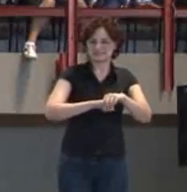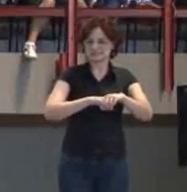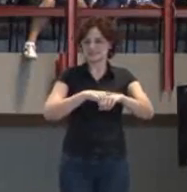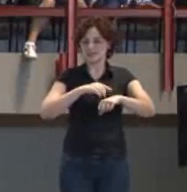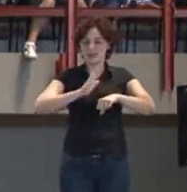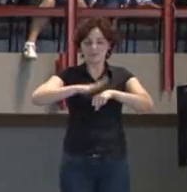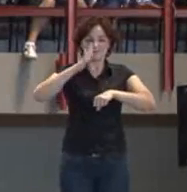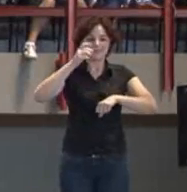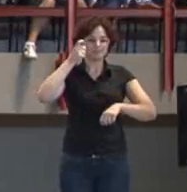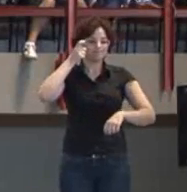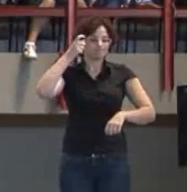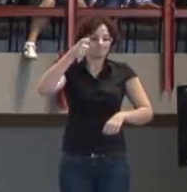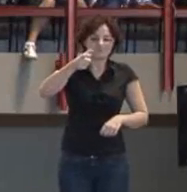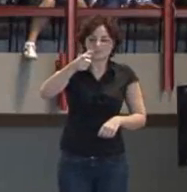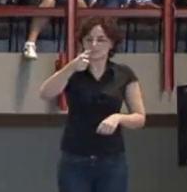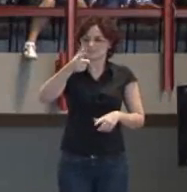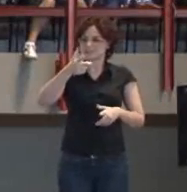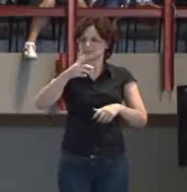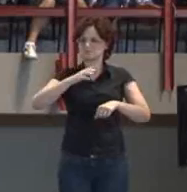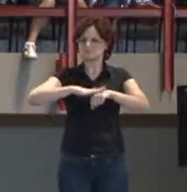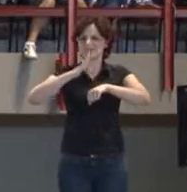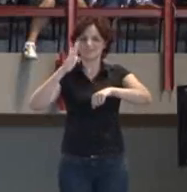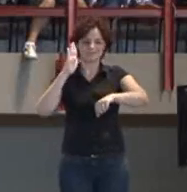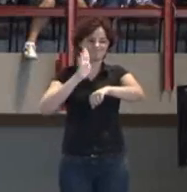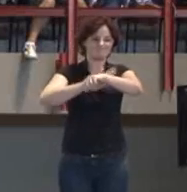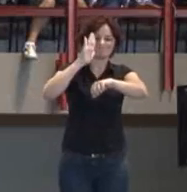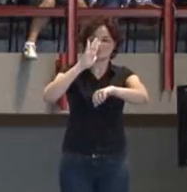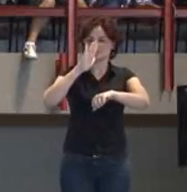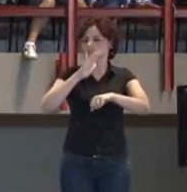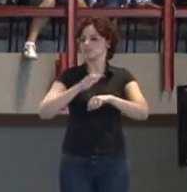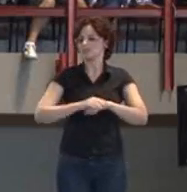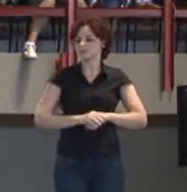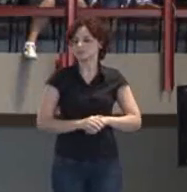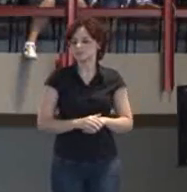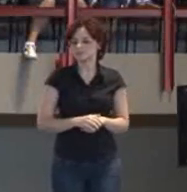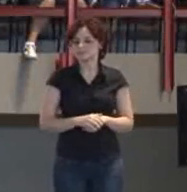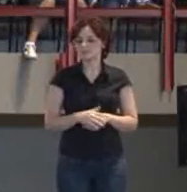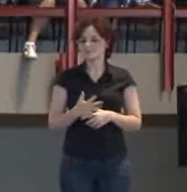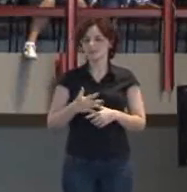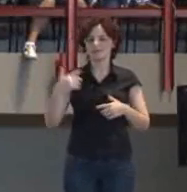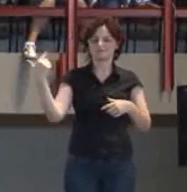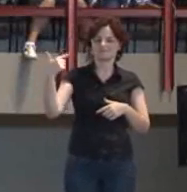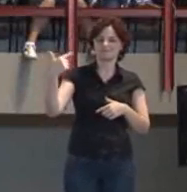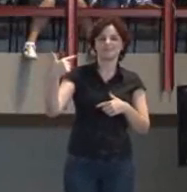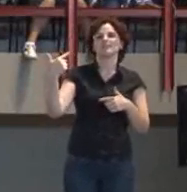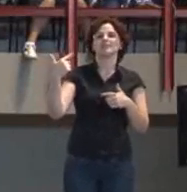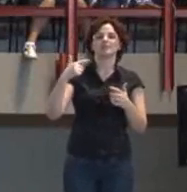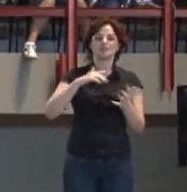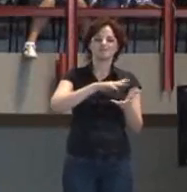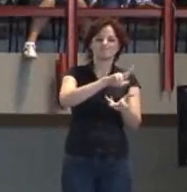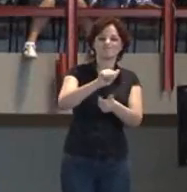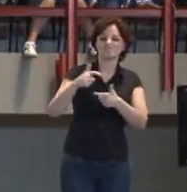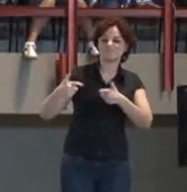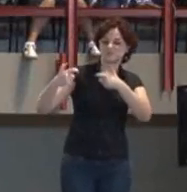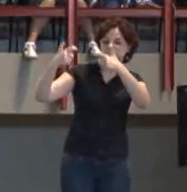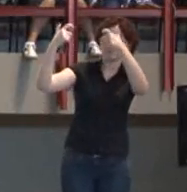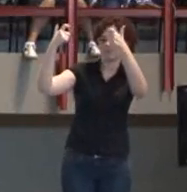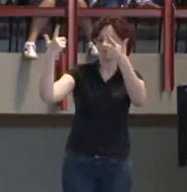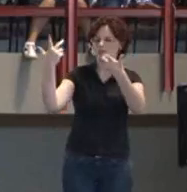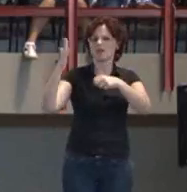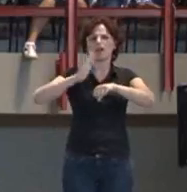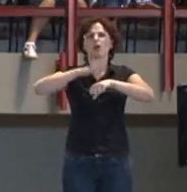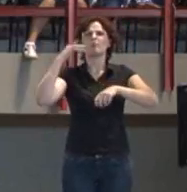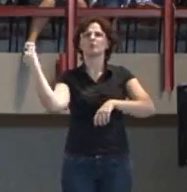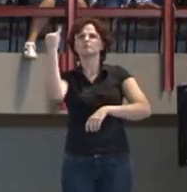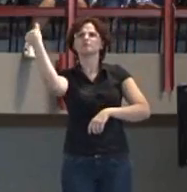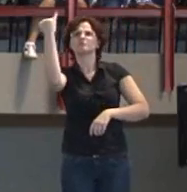mais interessantes mais marcantes Vamos colocar assim de forma mais adequada da Segunda Guerra e o mais importante é exatamente